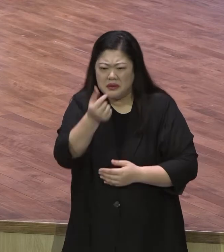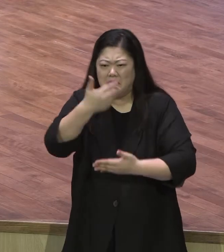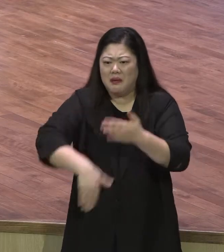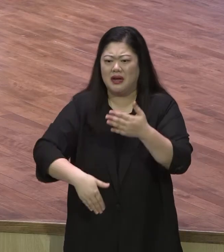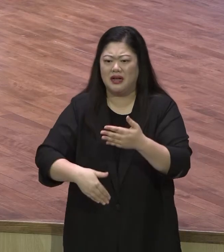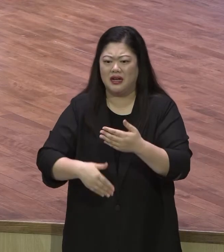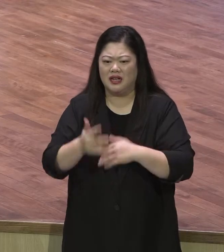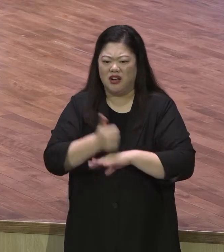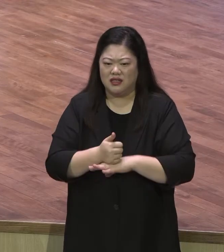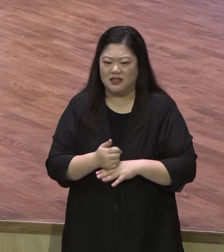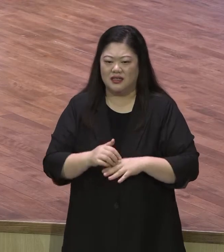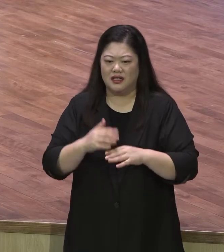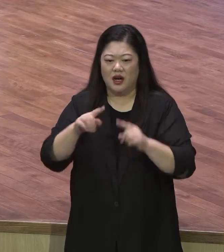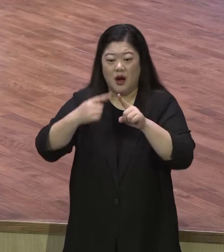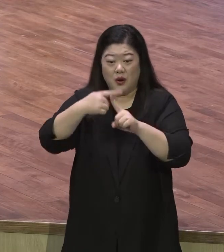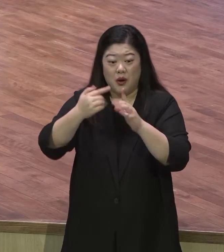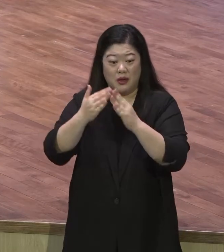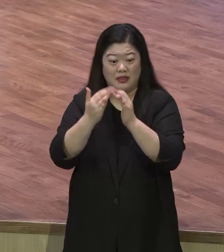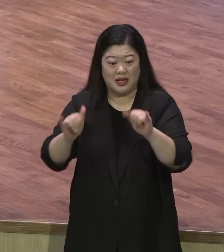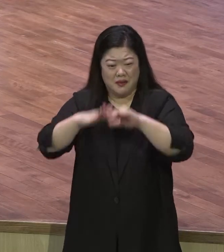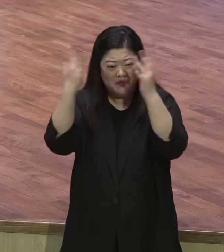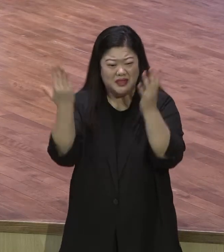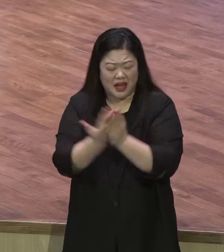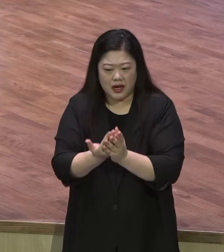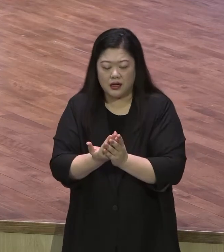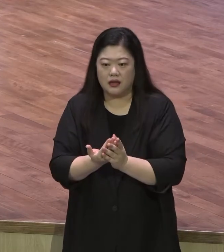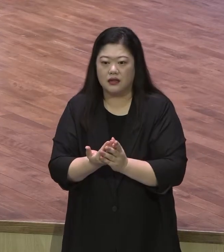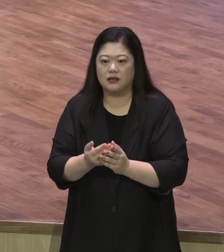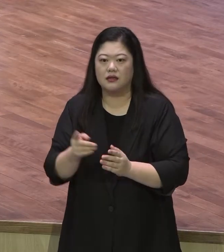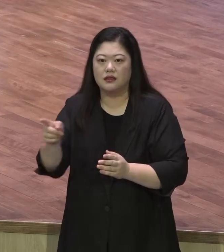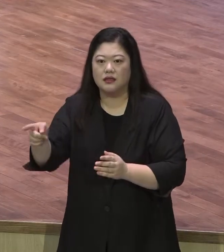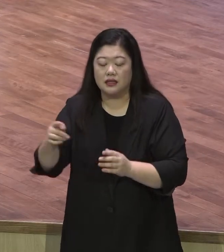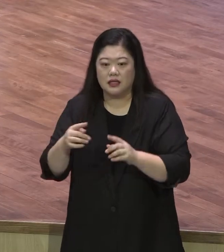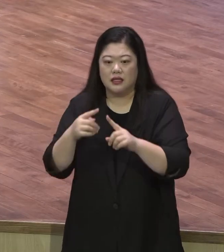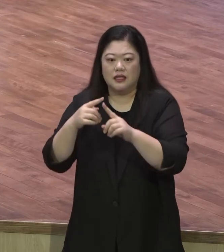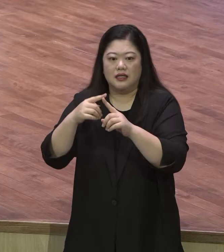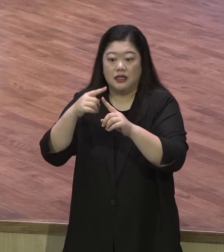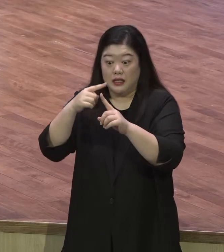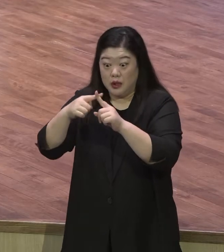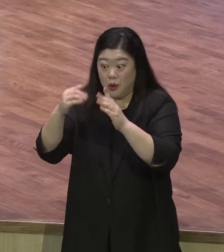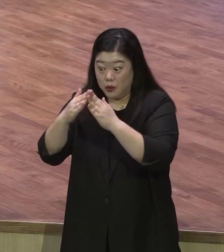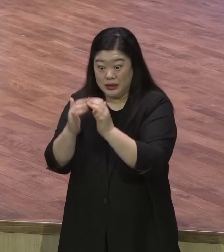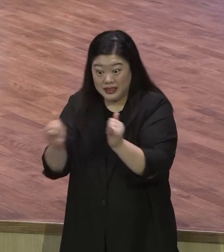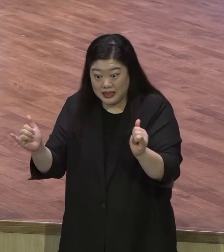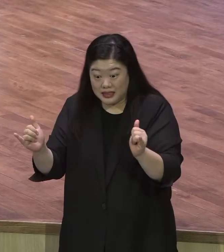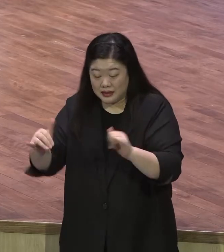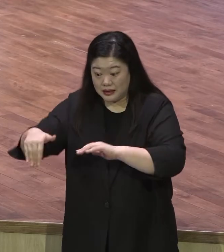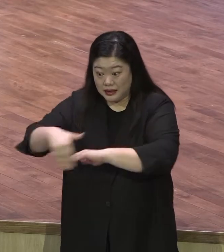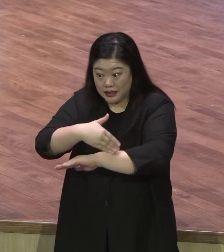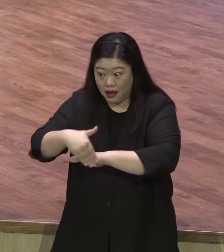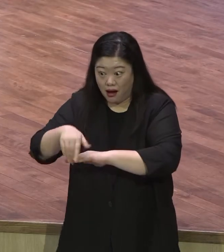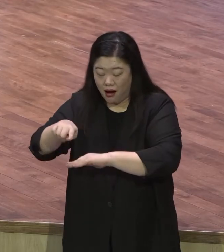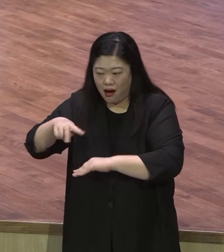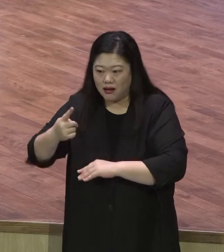바치고 전교인들 다 물속됐다 육장까지 바다가 다 바치고 이런 거 다 팔아 바치라 했는데